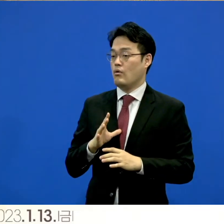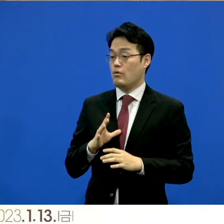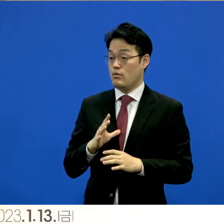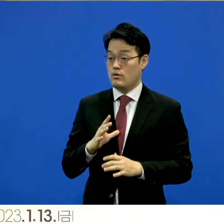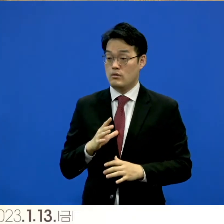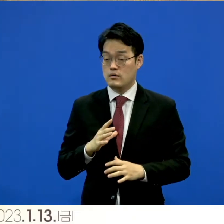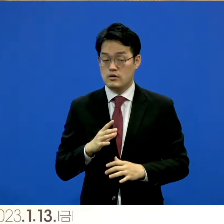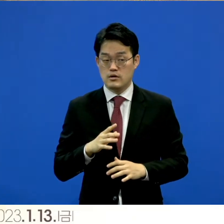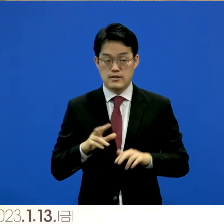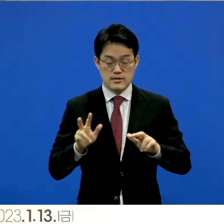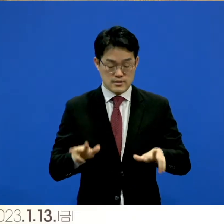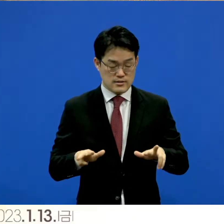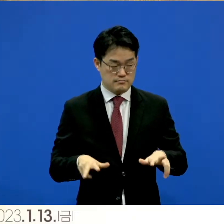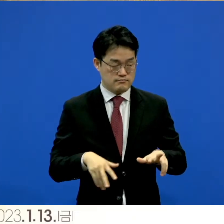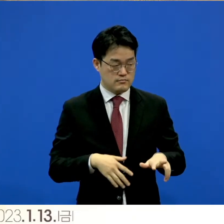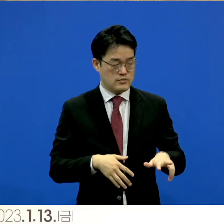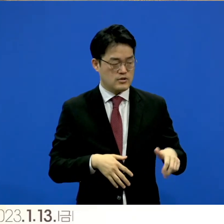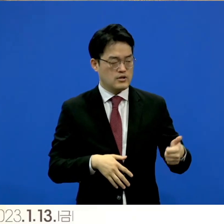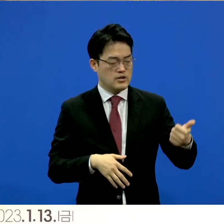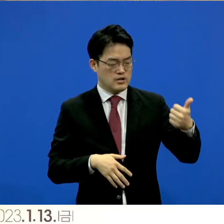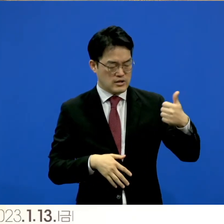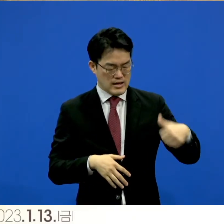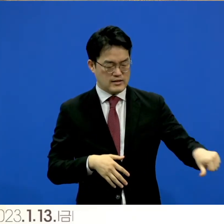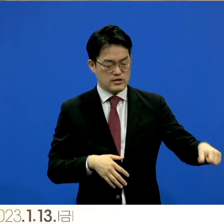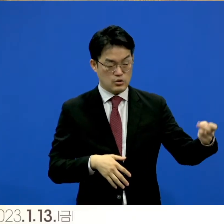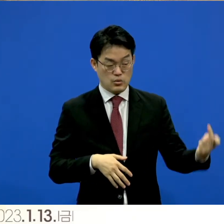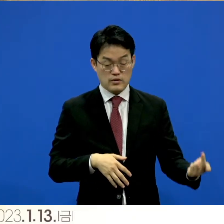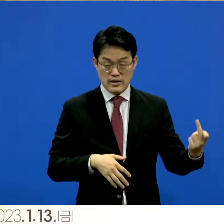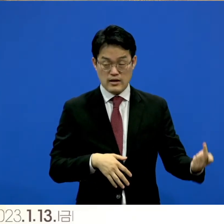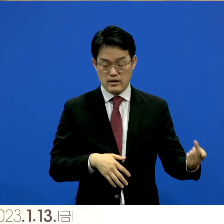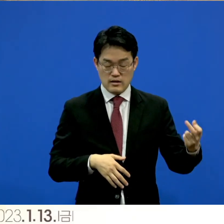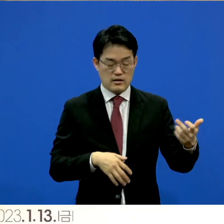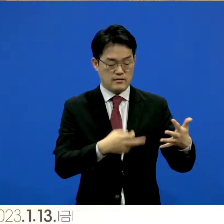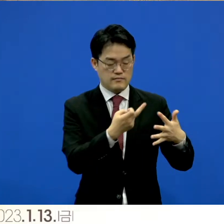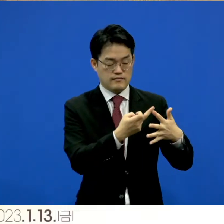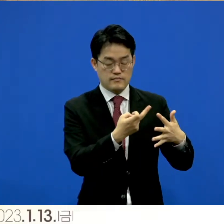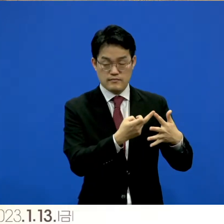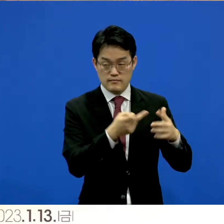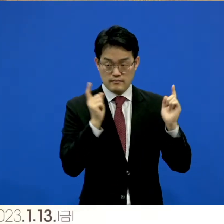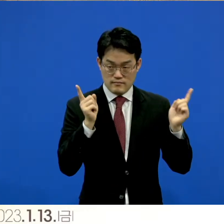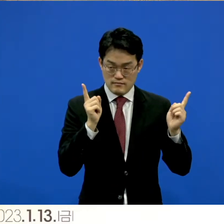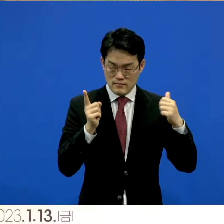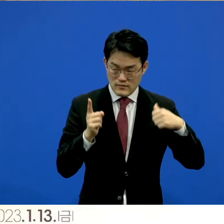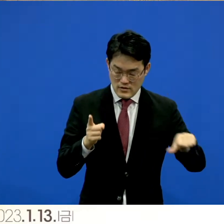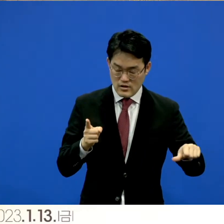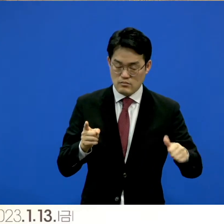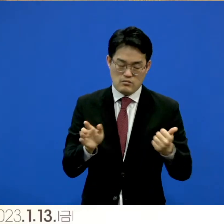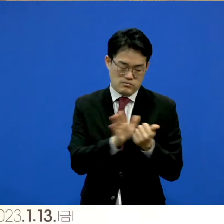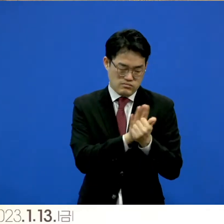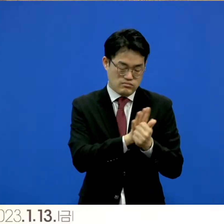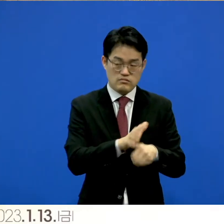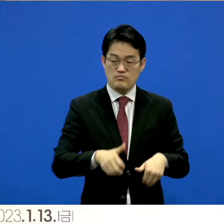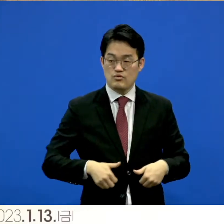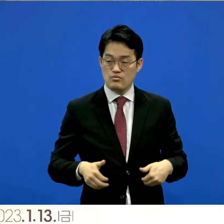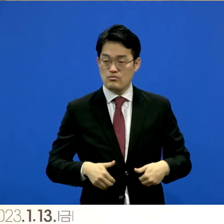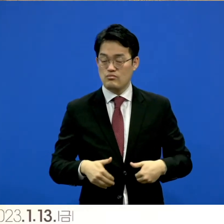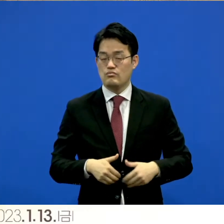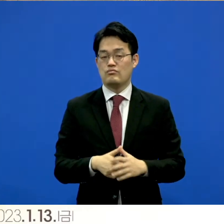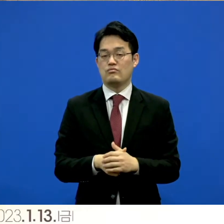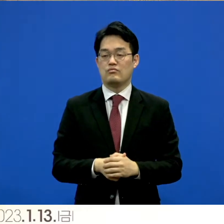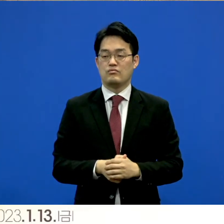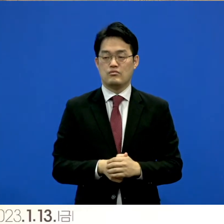아들에게는 지금 그 파격적인 사랑이 필요합니다. 아들은 자신을 무가치한 자로 바라보는 시각이 만들어져